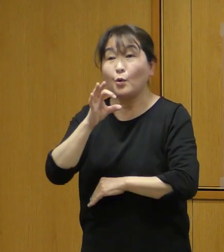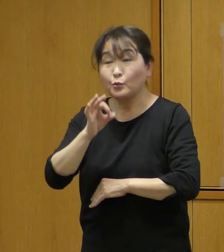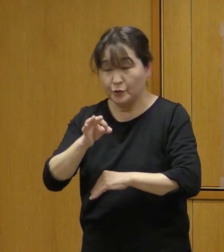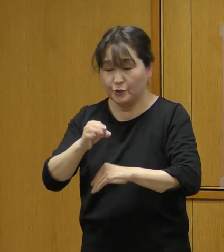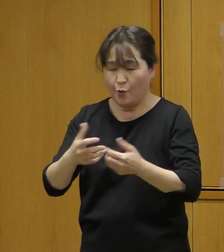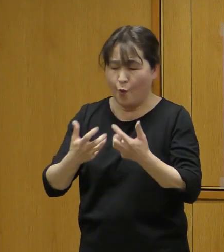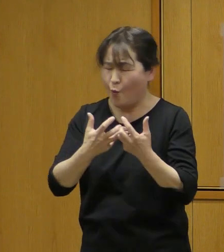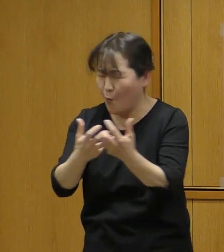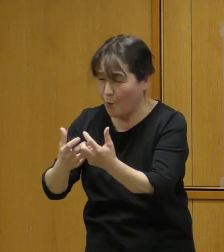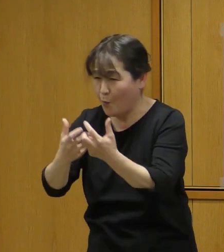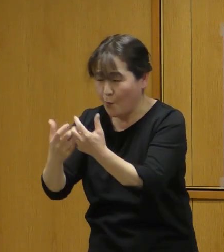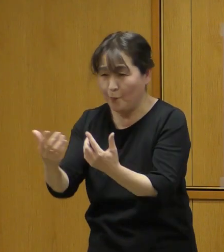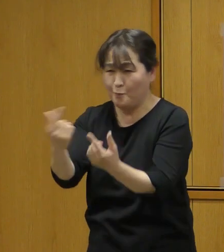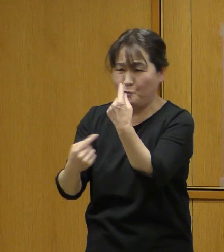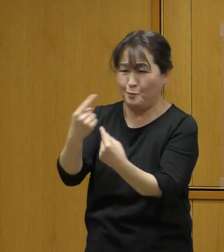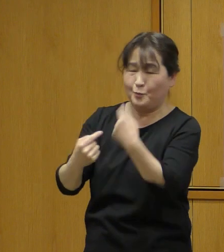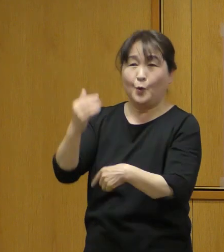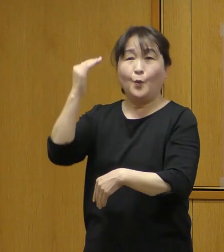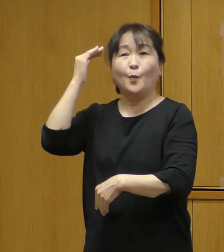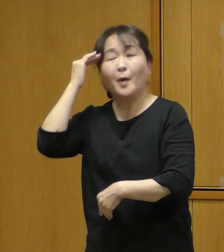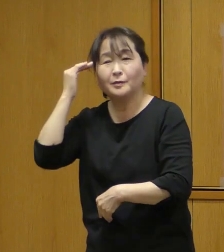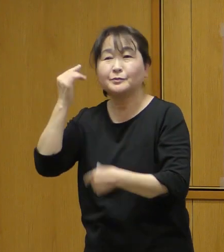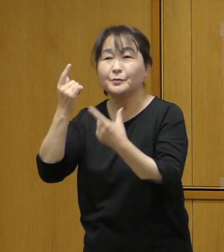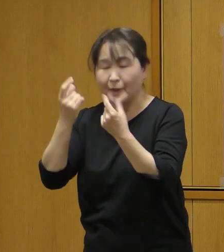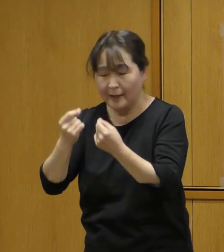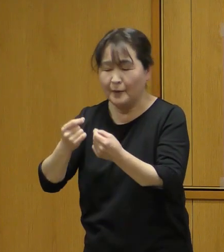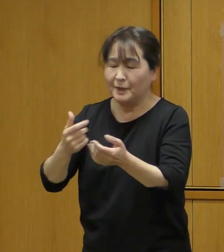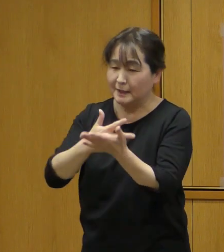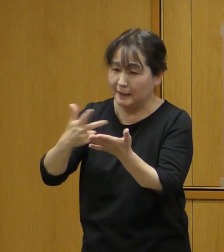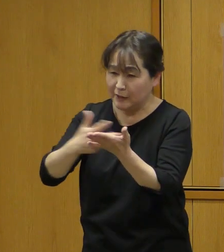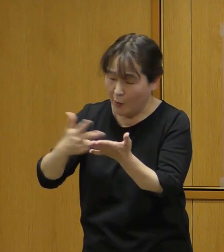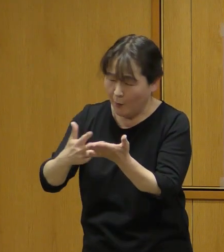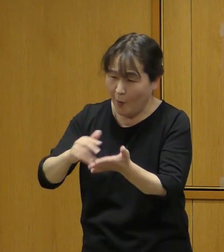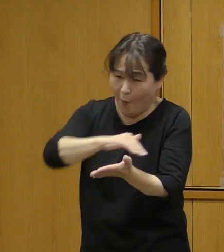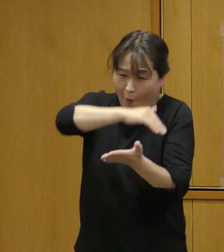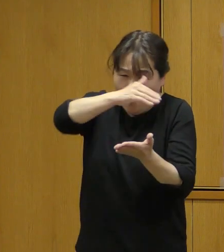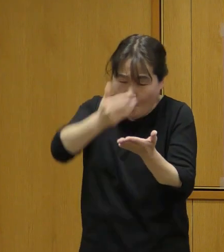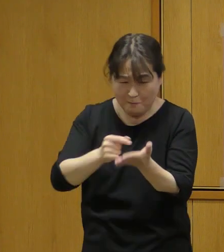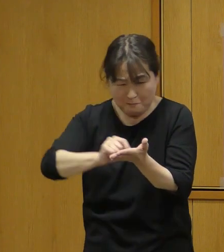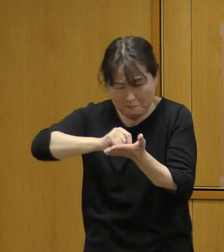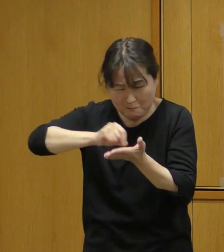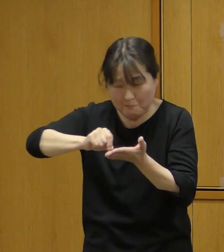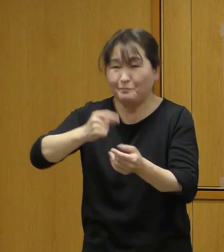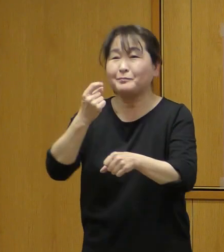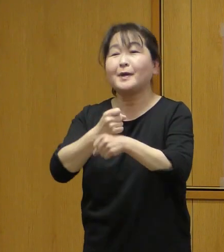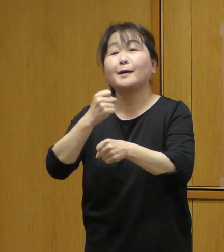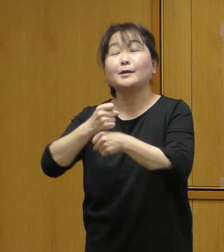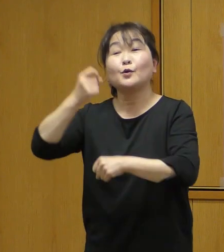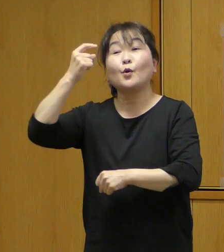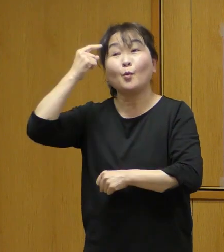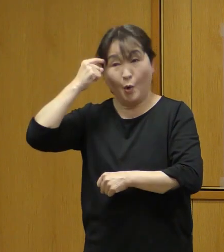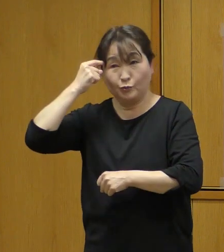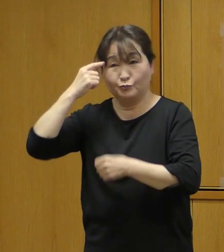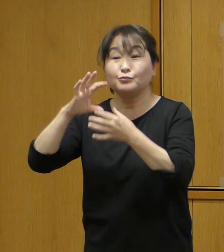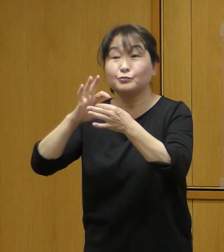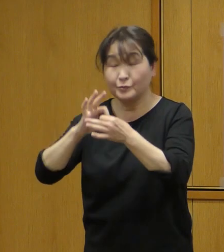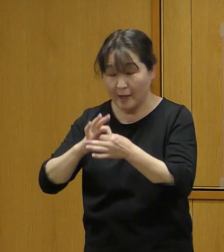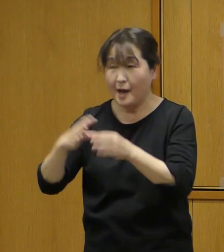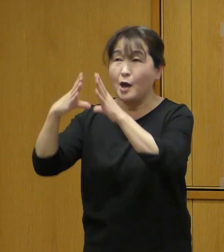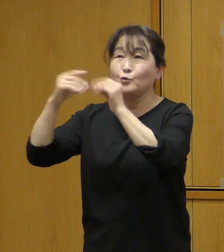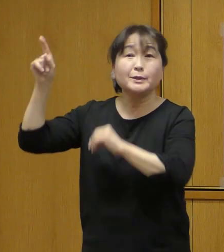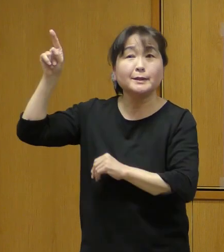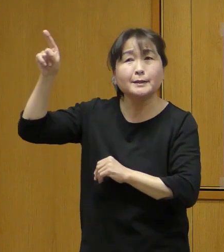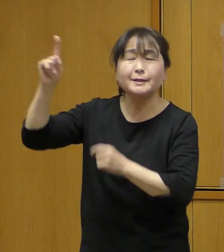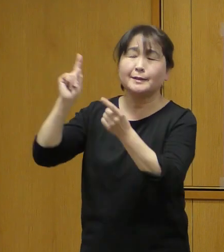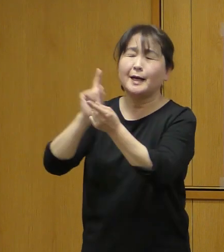混雑発生や膨大な事務量となることも想定されることから、国に対して